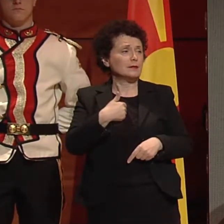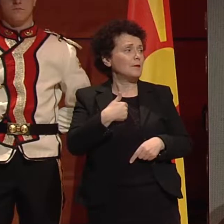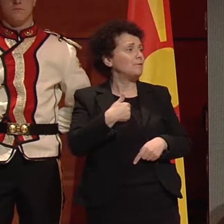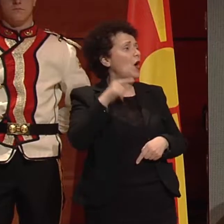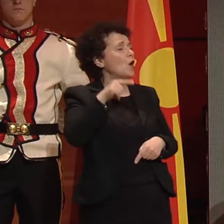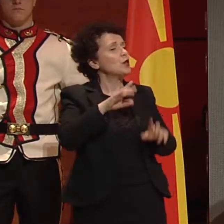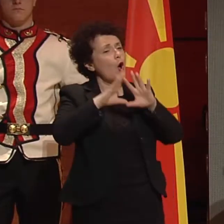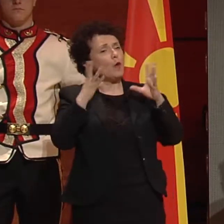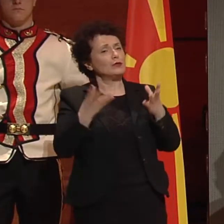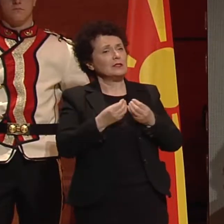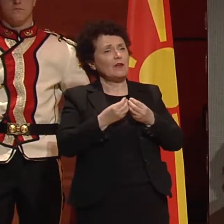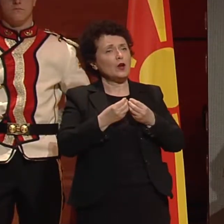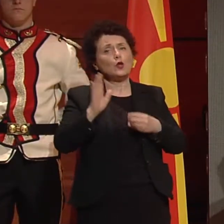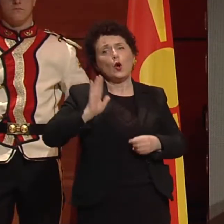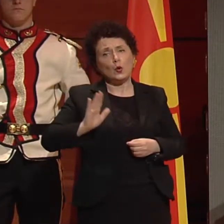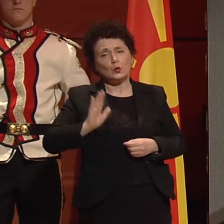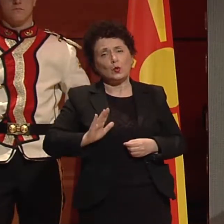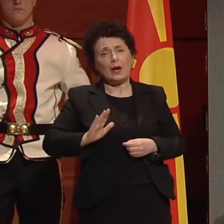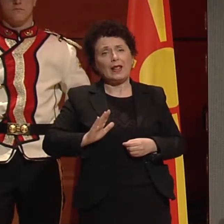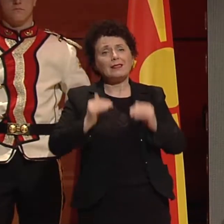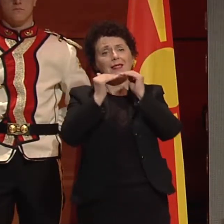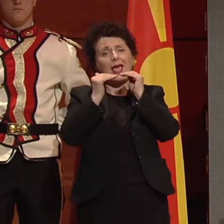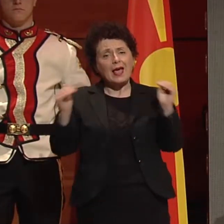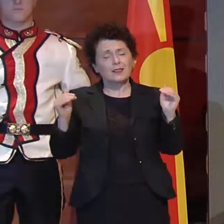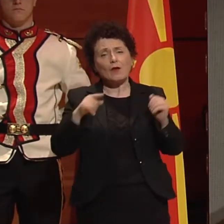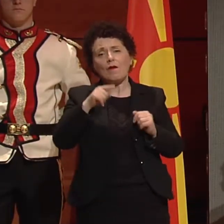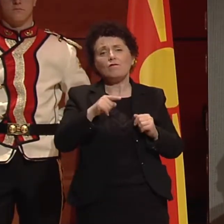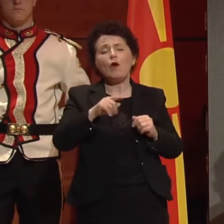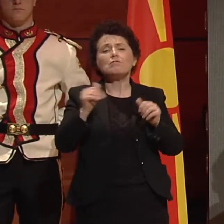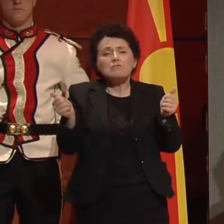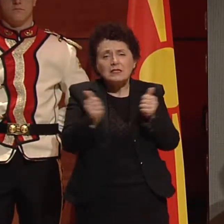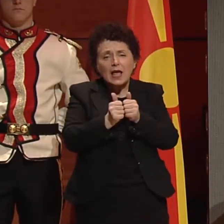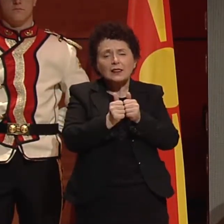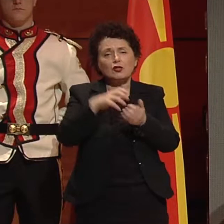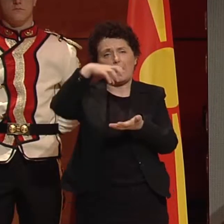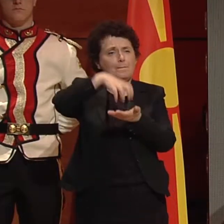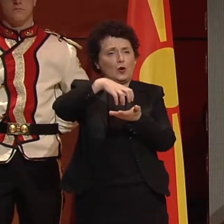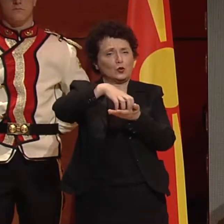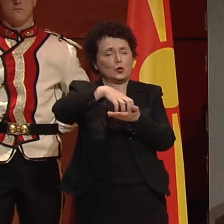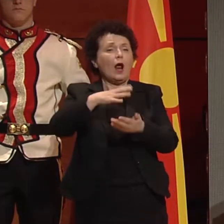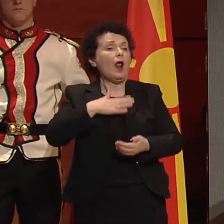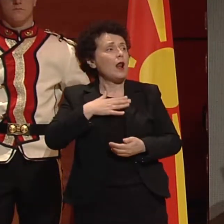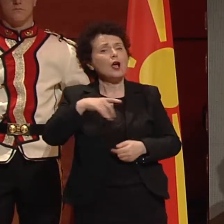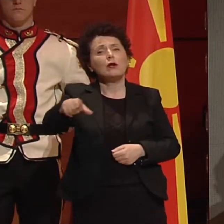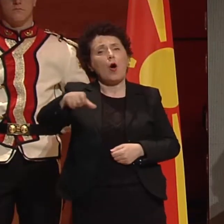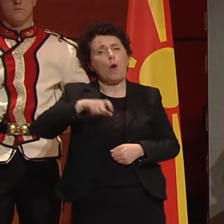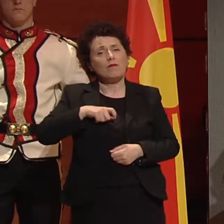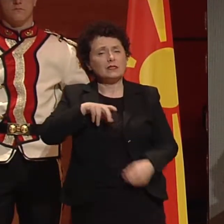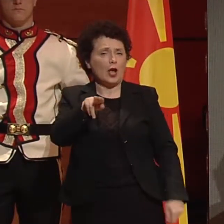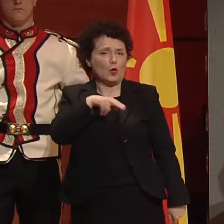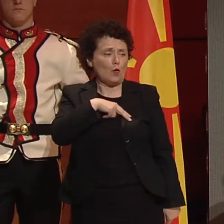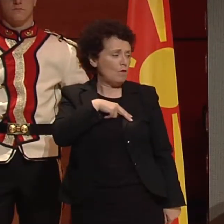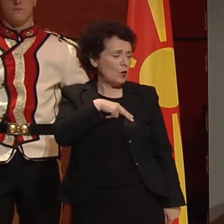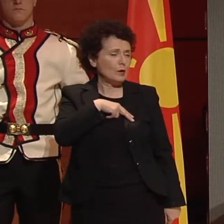Во обштествениот, културниот, еднакво и во индивидуалниот и заедничкиот простор, наша обврска и